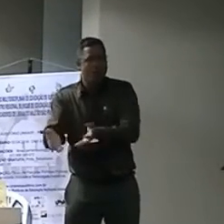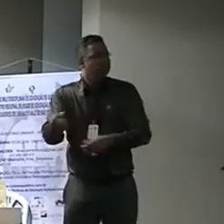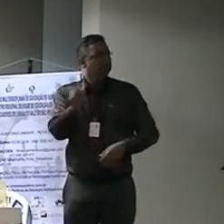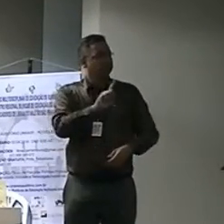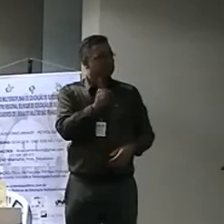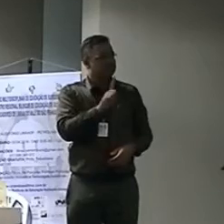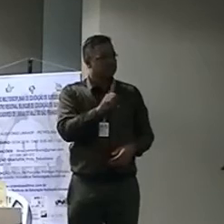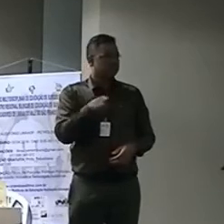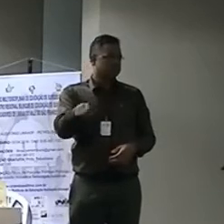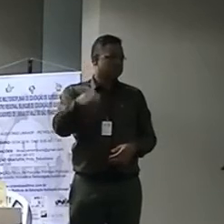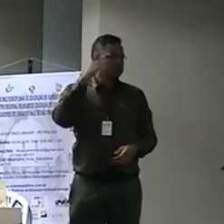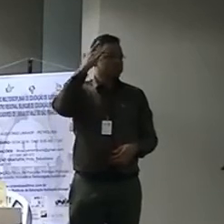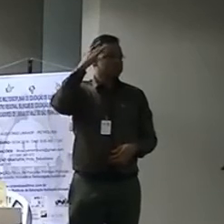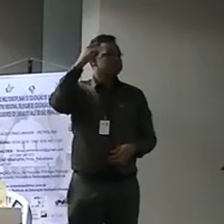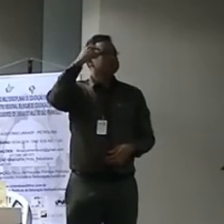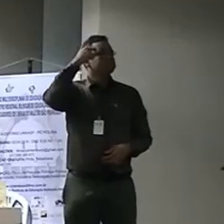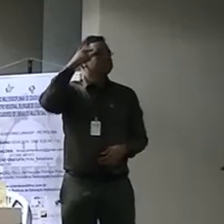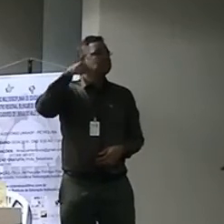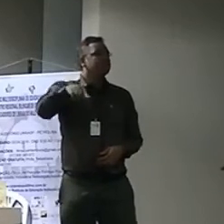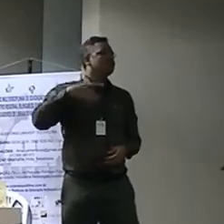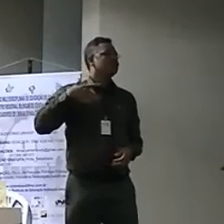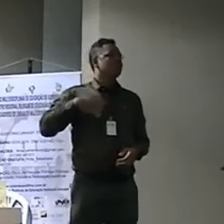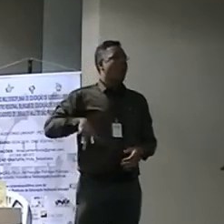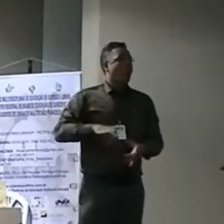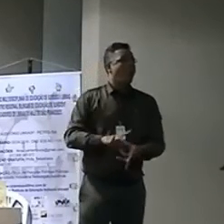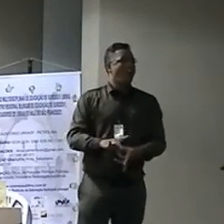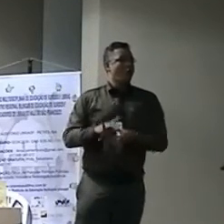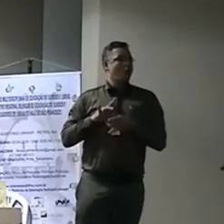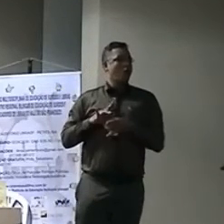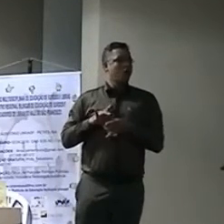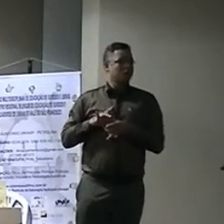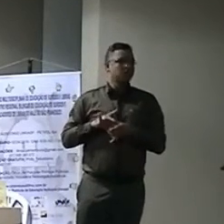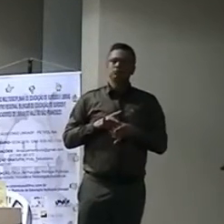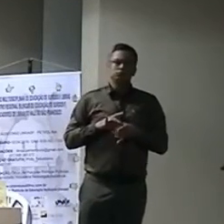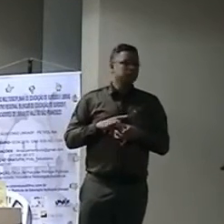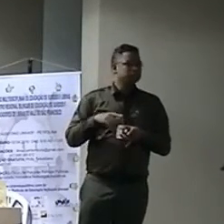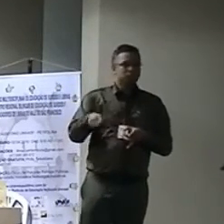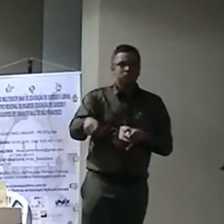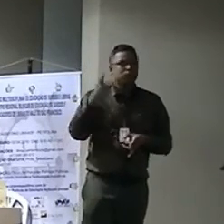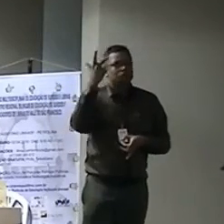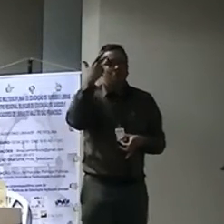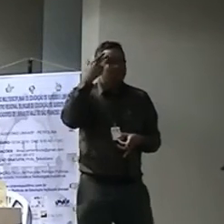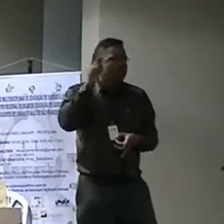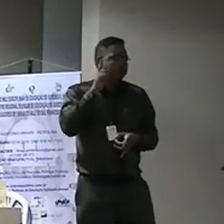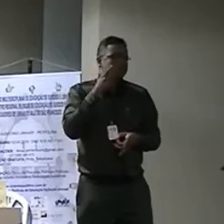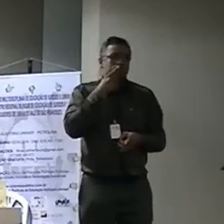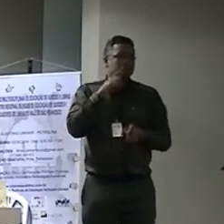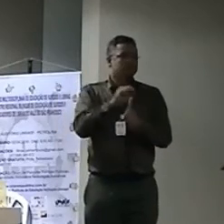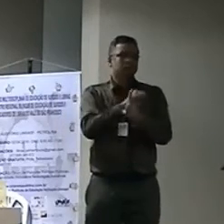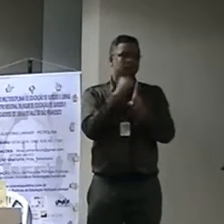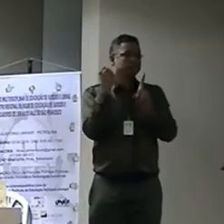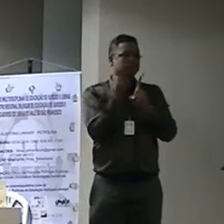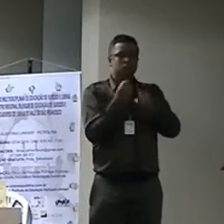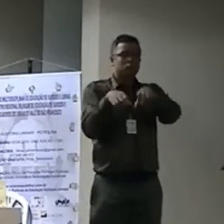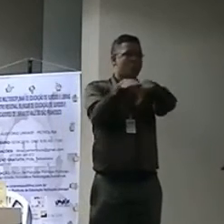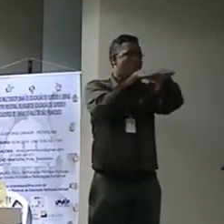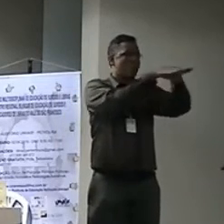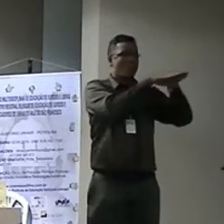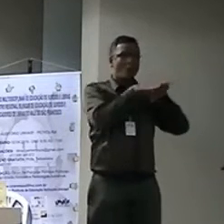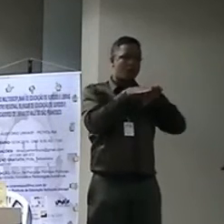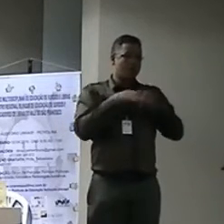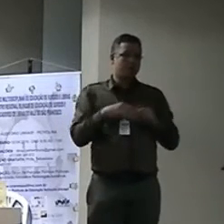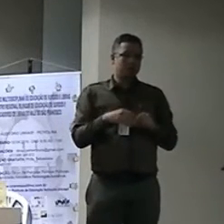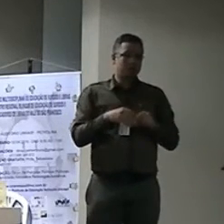é um coitado, muito pelo contrário. Ele é um ser social que simplesmente o som não chega à sua cóclea.